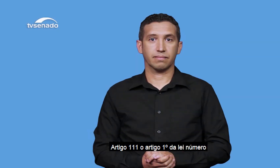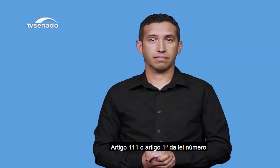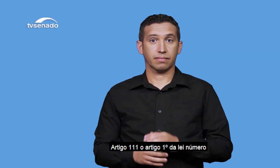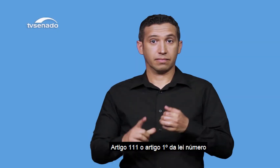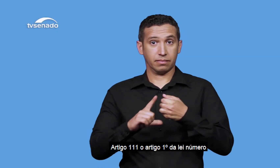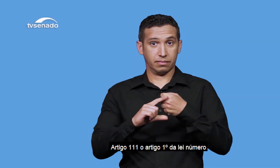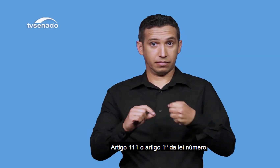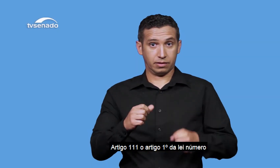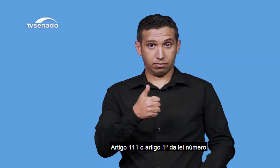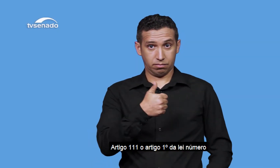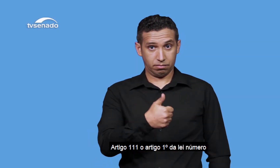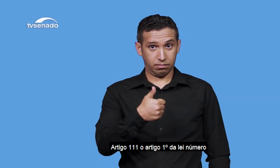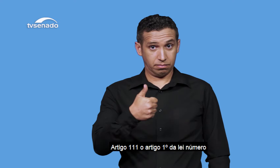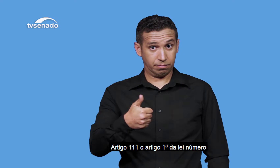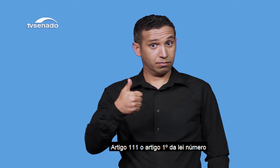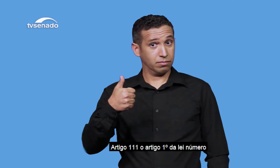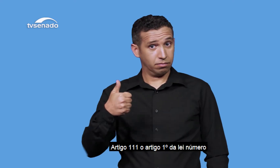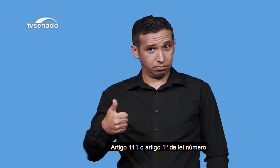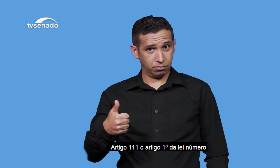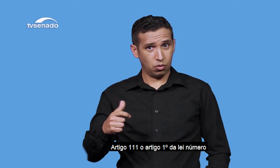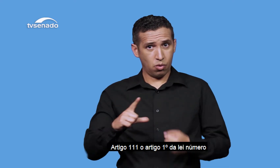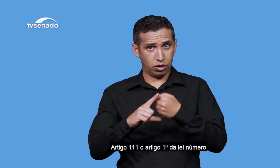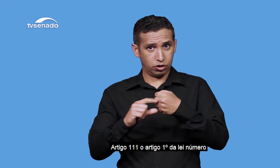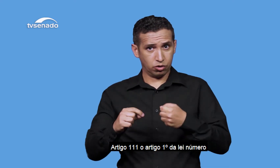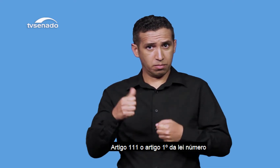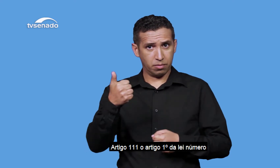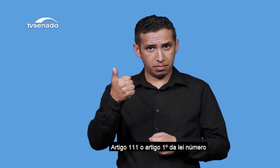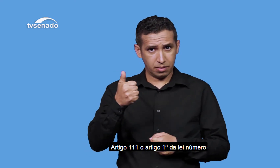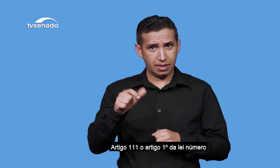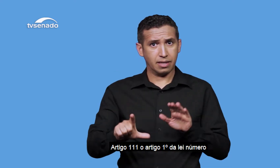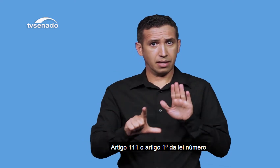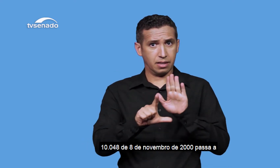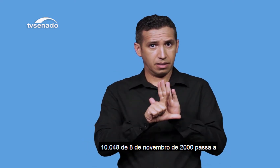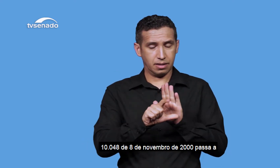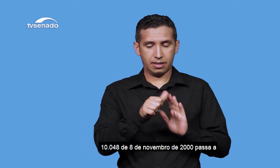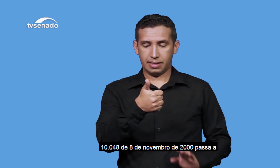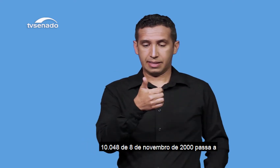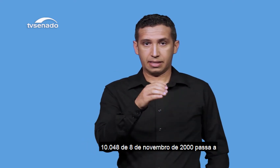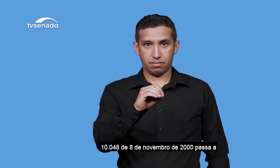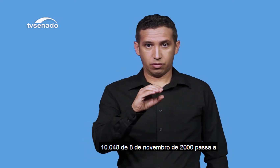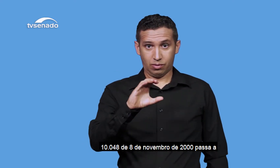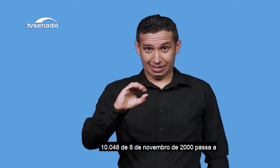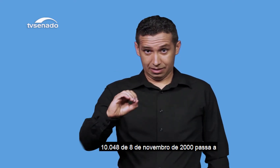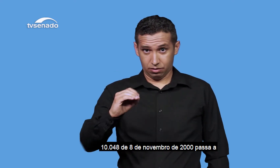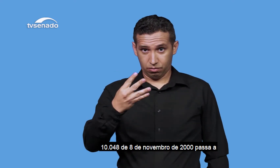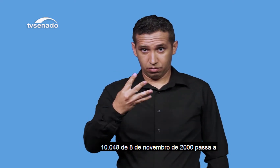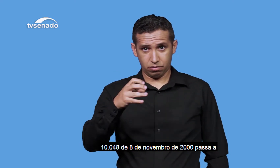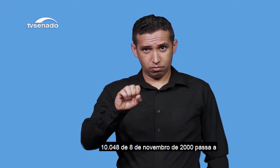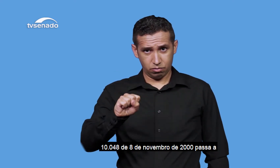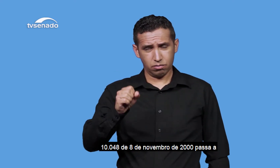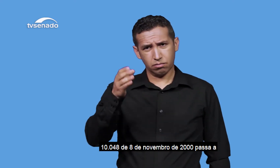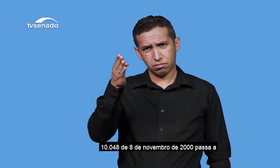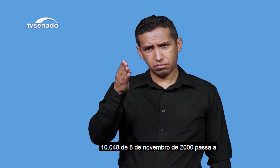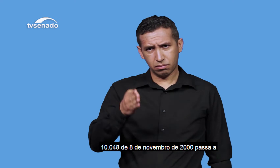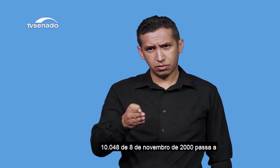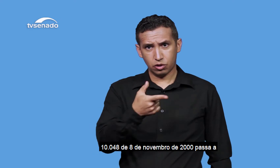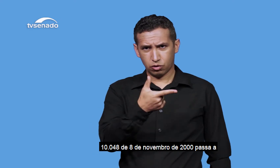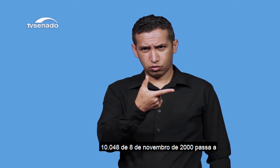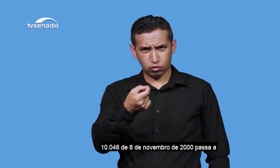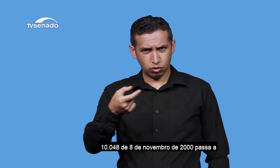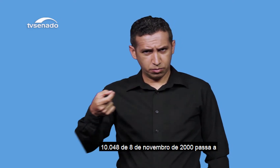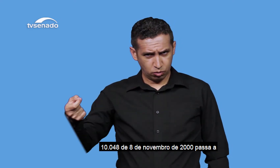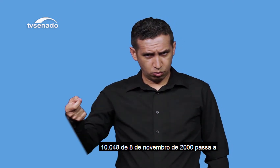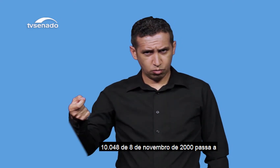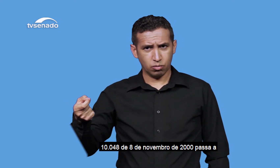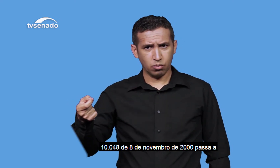o artigo 111 o artigo 1º da lei número 10.048 de 8 de novembro de